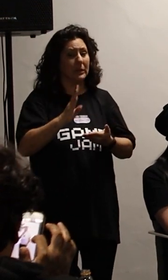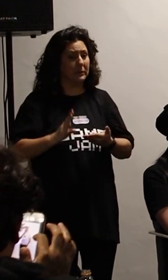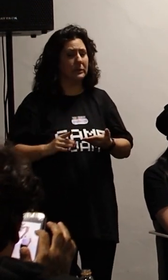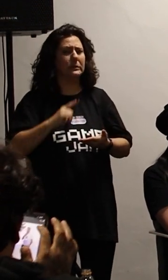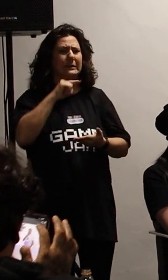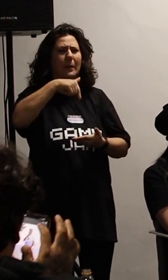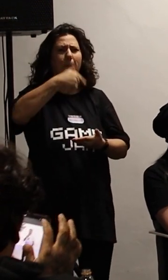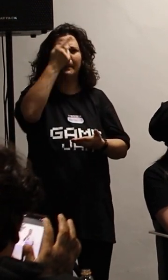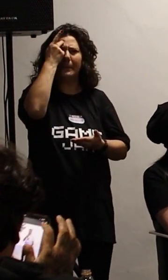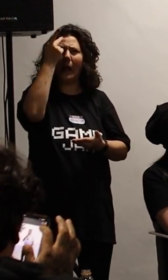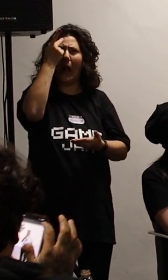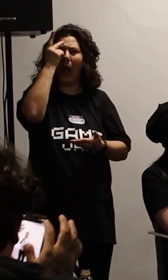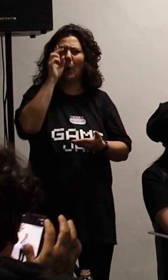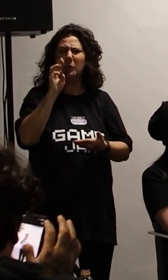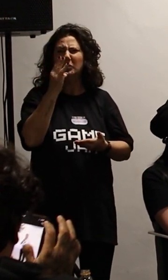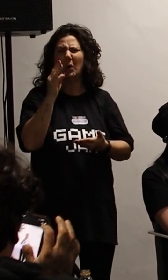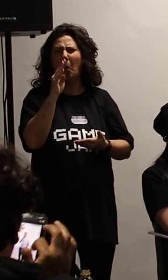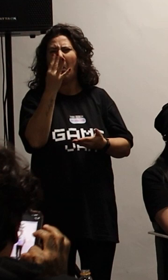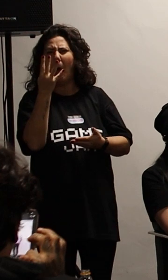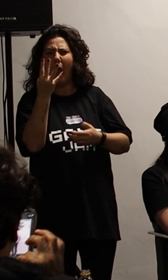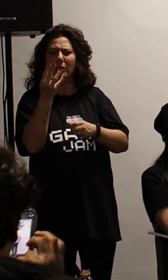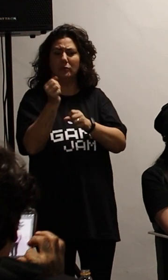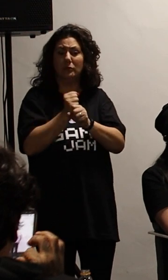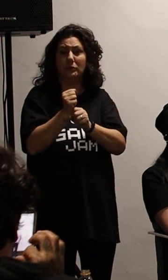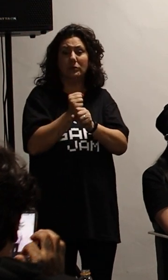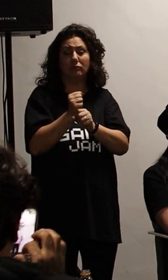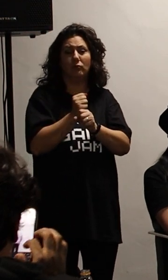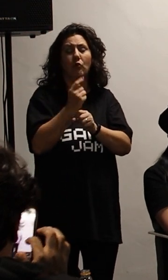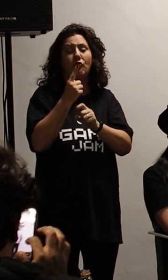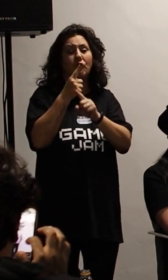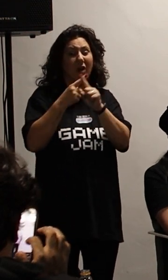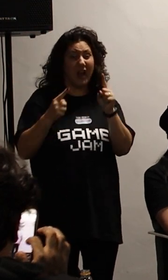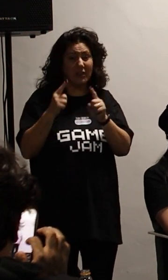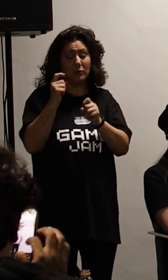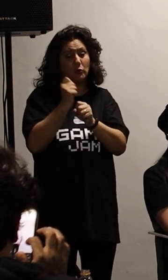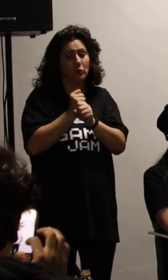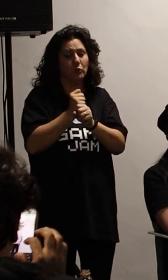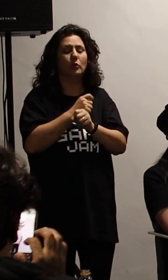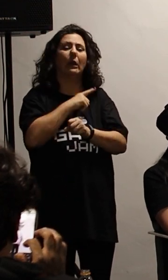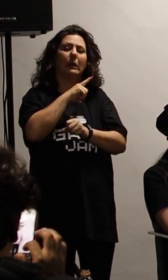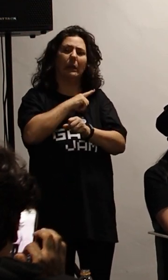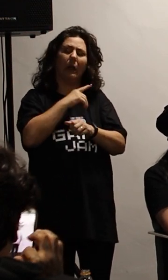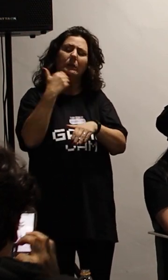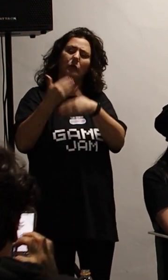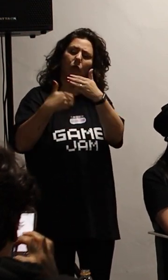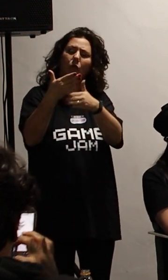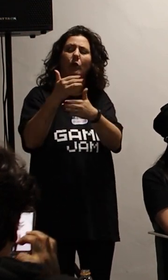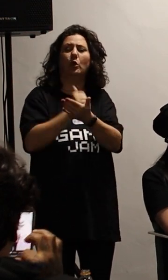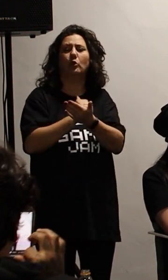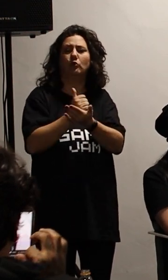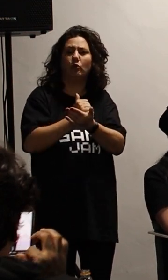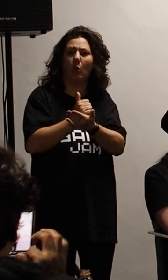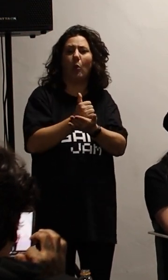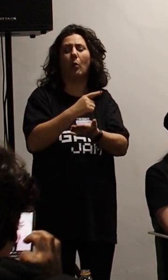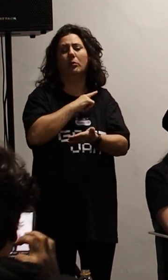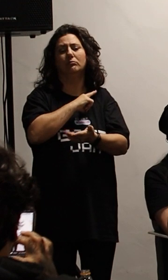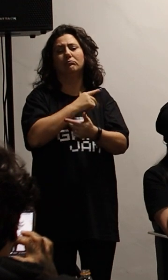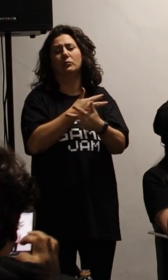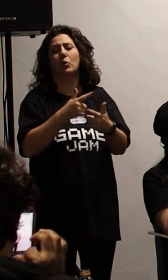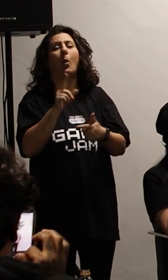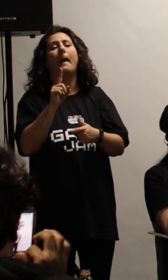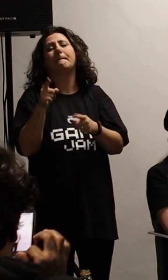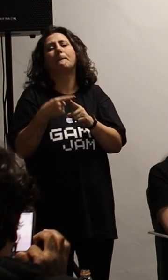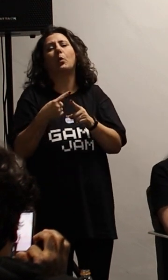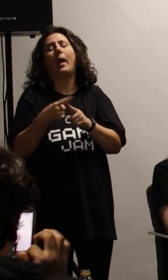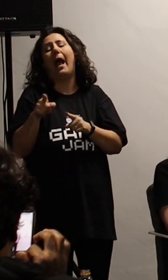menos aqui em São Paulo, uns 3 ou 4 eventos por ano que envolve o pessoal que desenvolve jogos e tudo mais. E não é porque você não